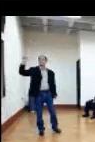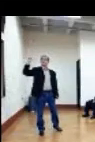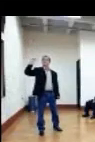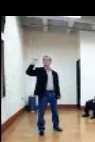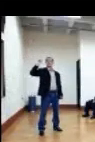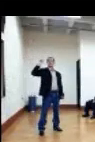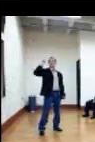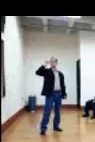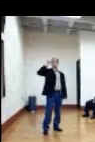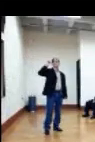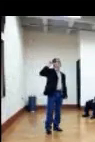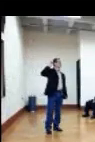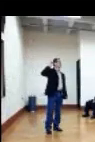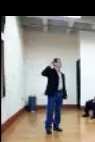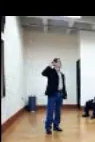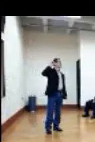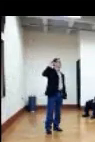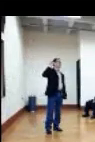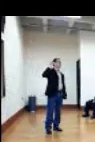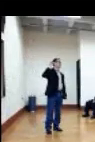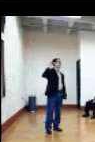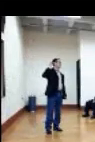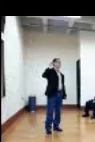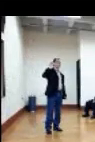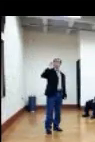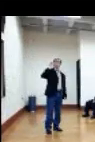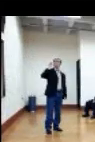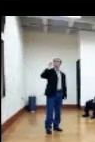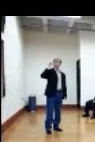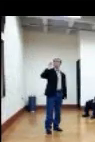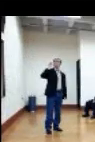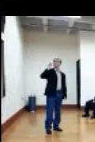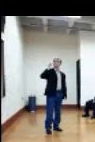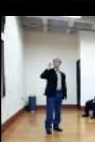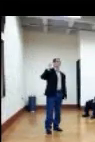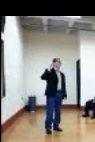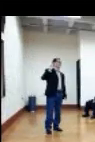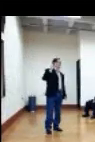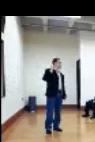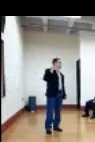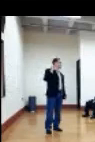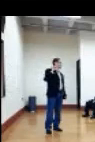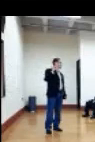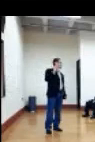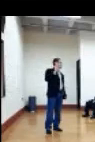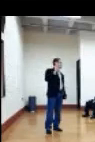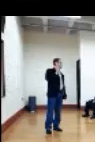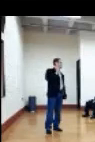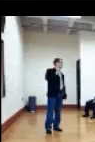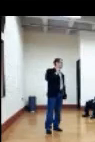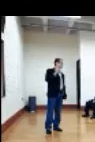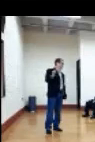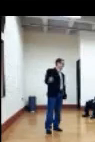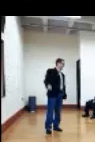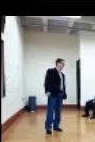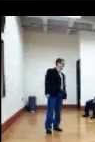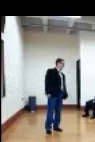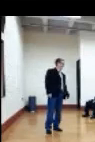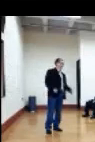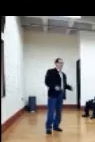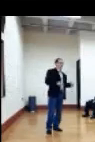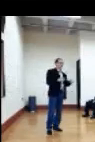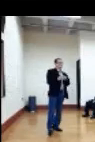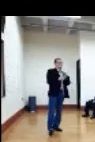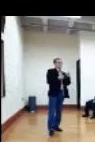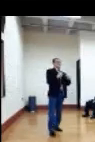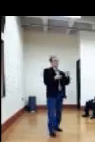todos. Era entre esta comunicación torpe por dos idiomas que se convertía en Torre de Babel, igual fue un momento a